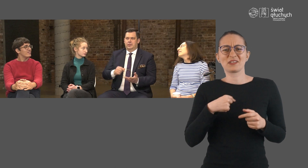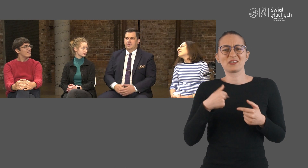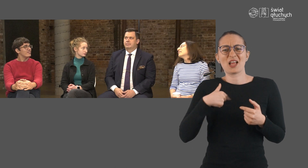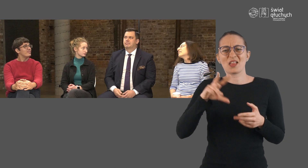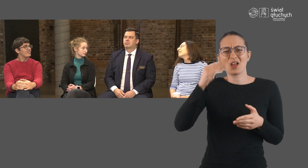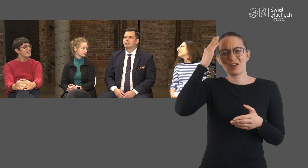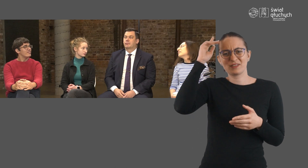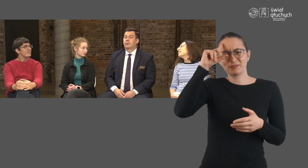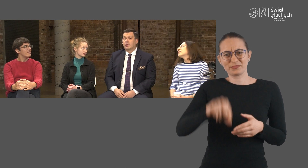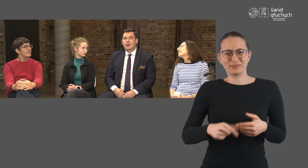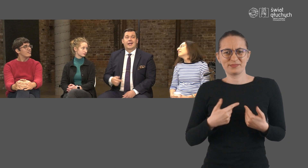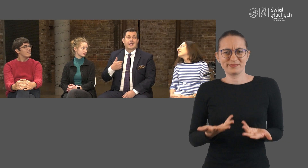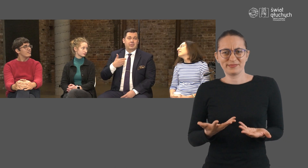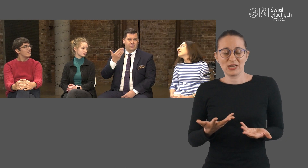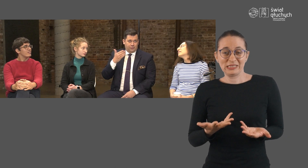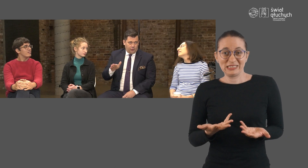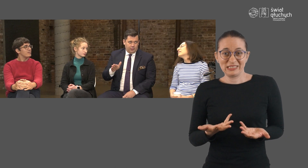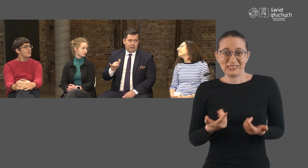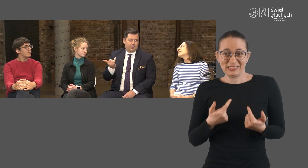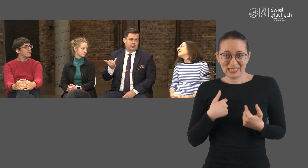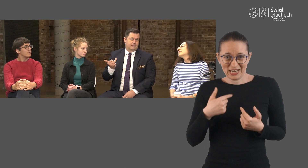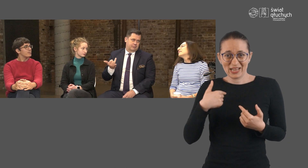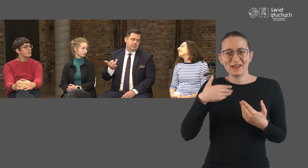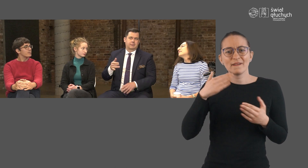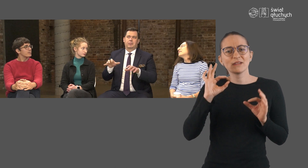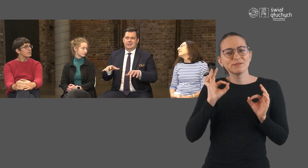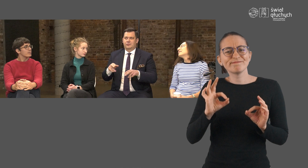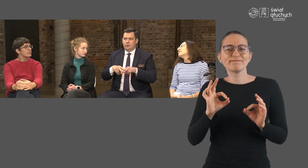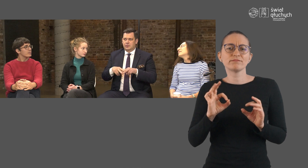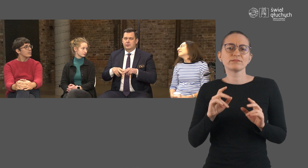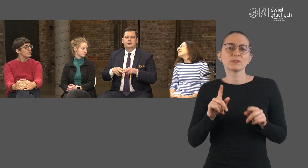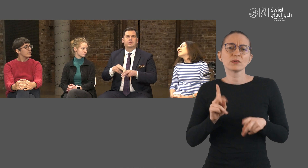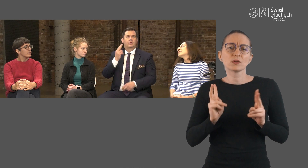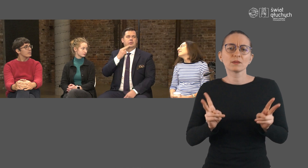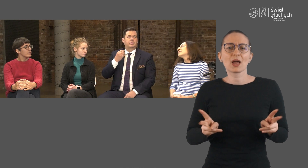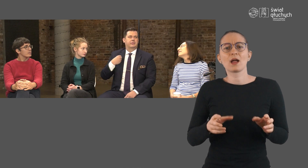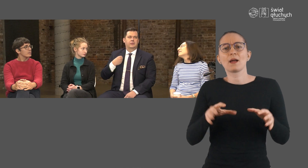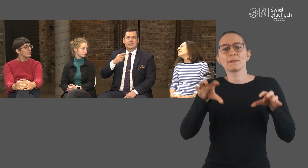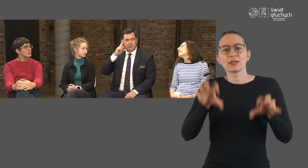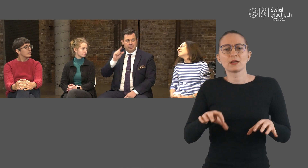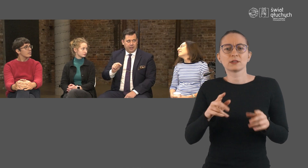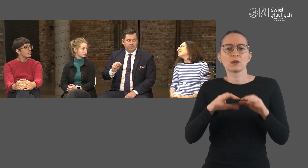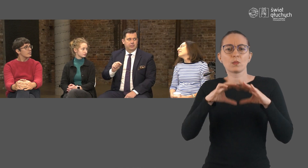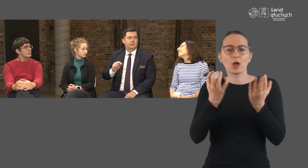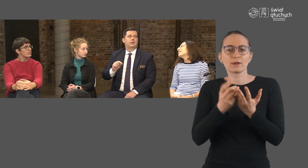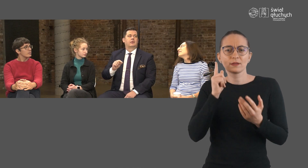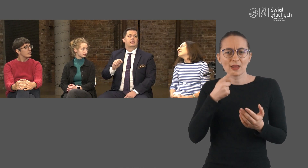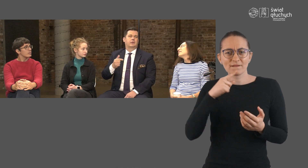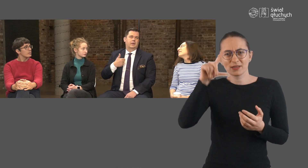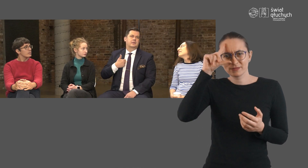jestem debilem, nie? Ja bym wolał jako prezes fundacji, żeby głuchy powiedział, nie jestem